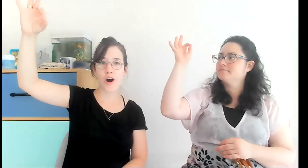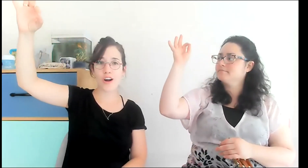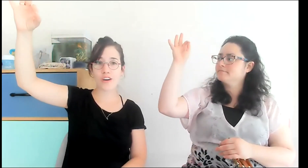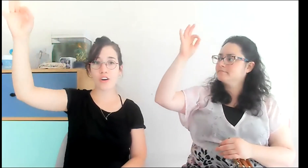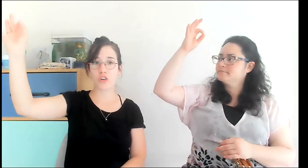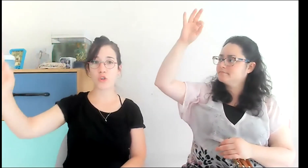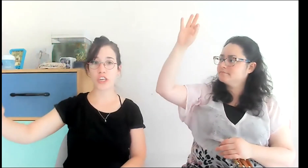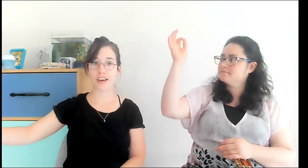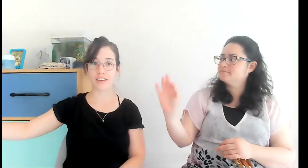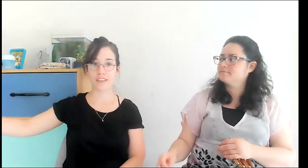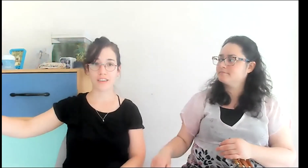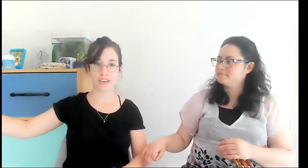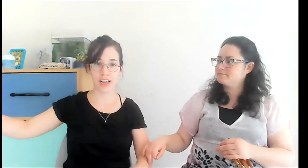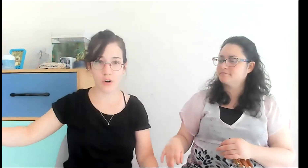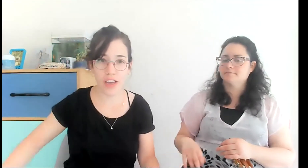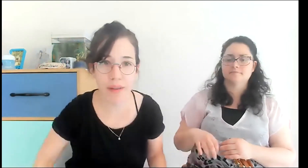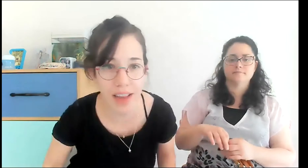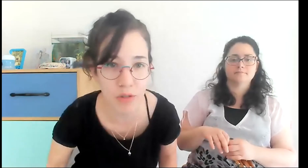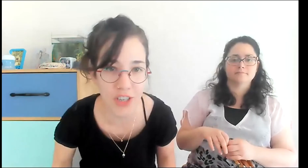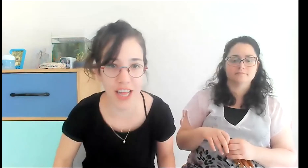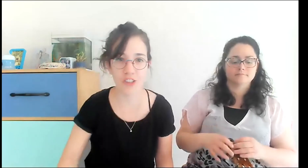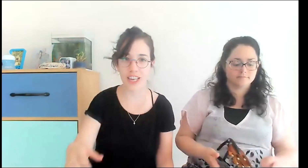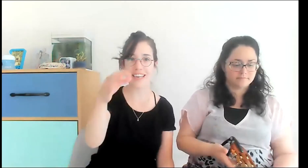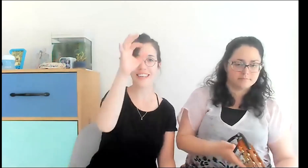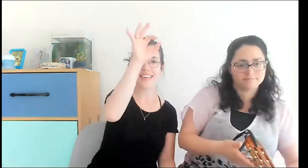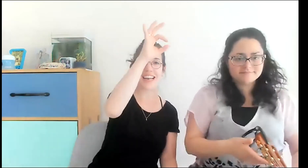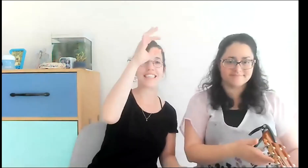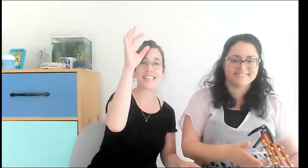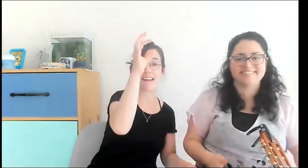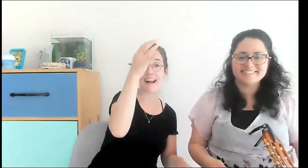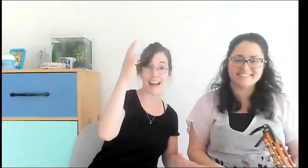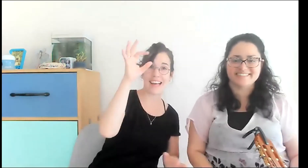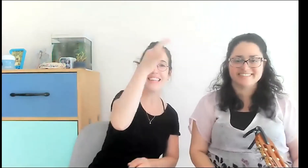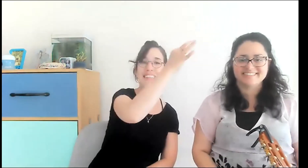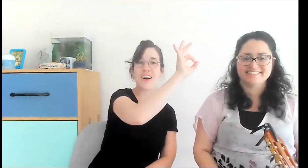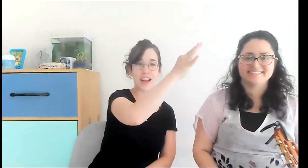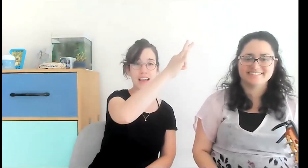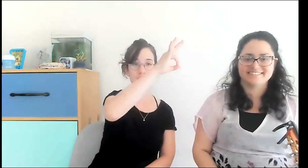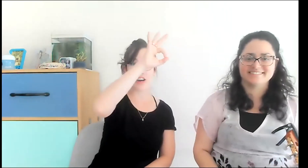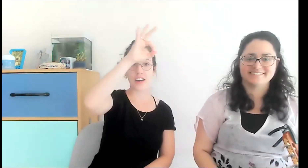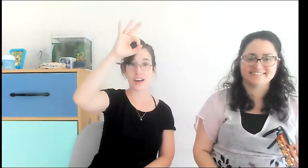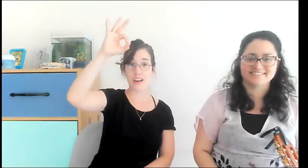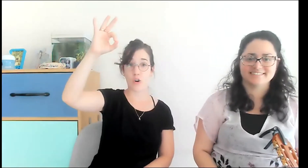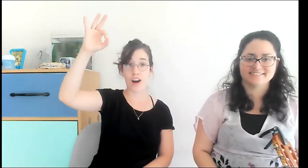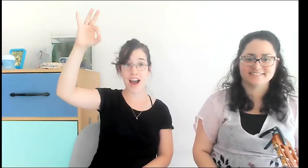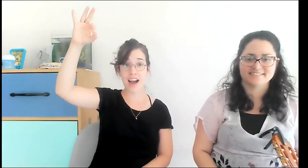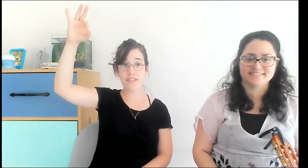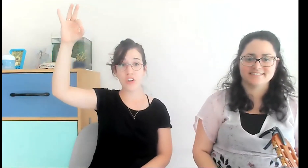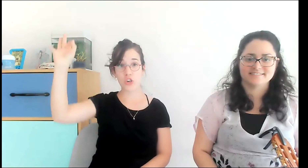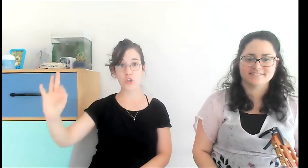רחוק נושר. אוקיי? לא רואים את ההמשך של היד שלי? אני אעשה את זה רק ככה. אוקיי? כוכב